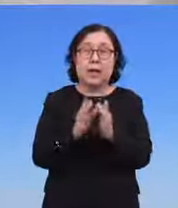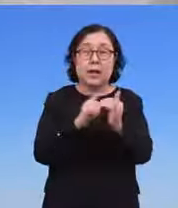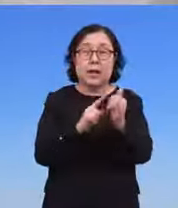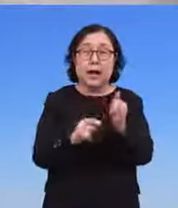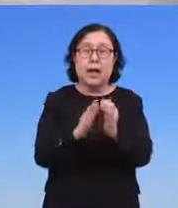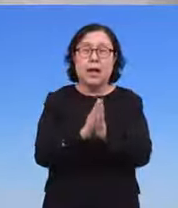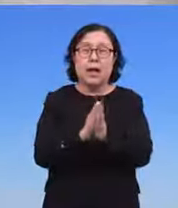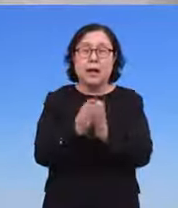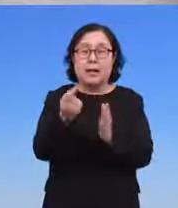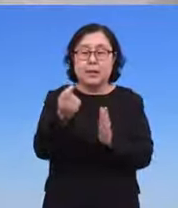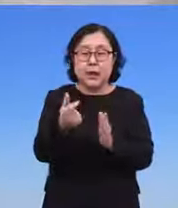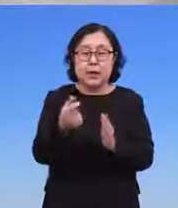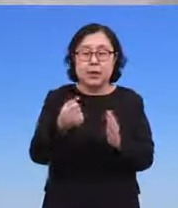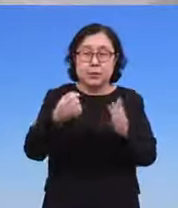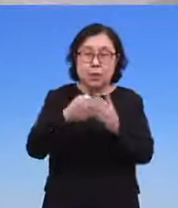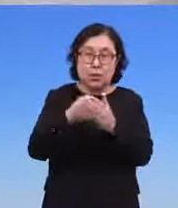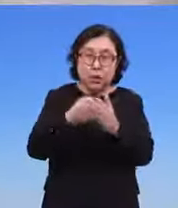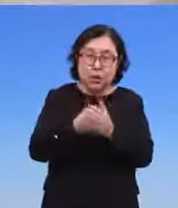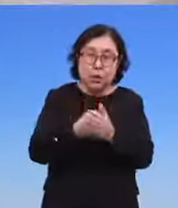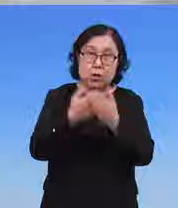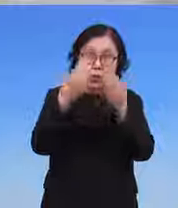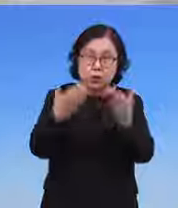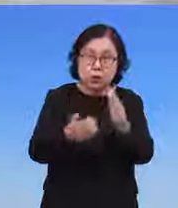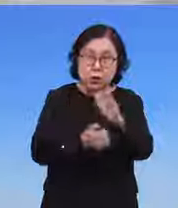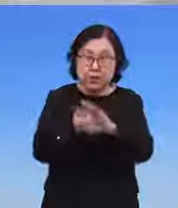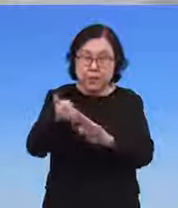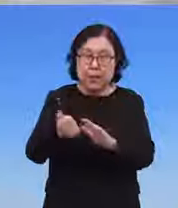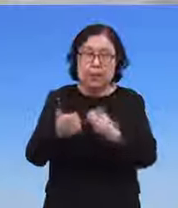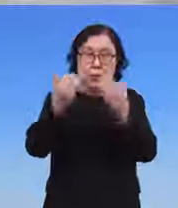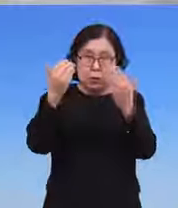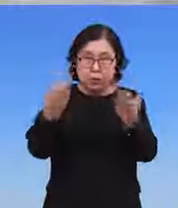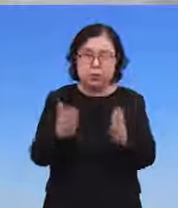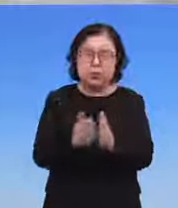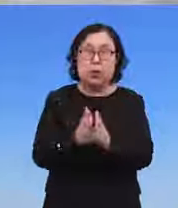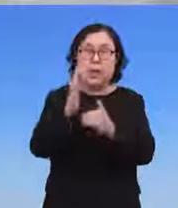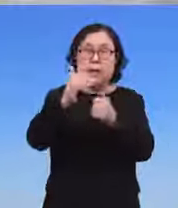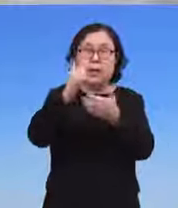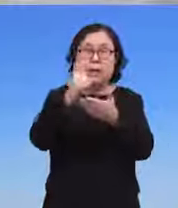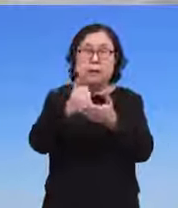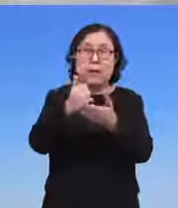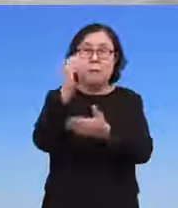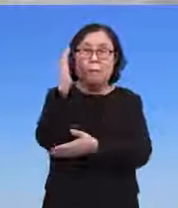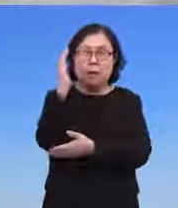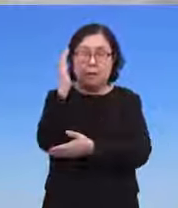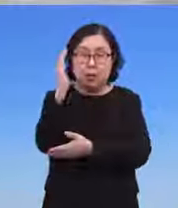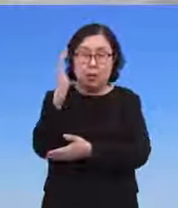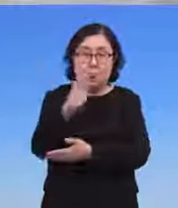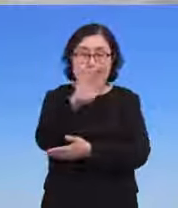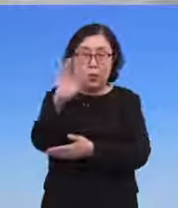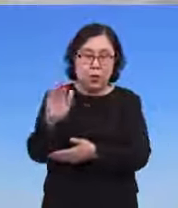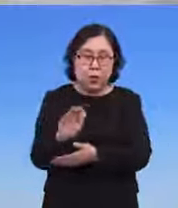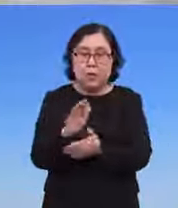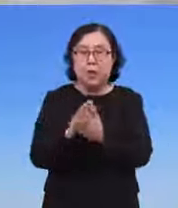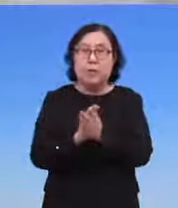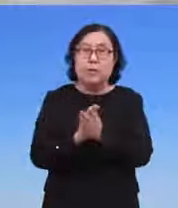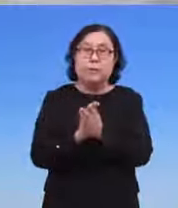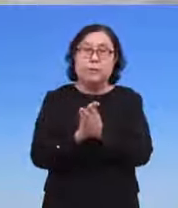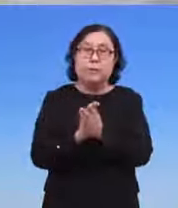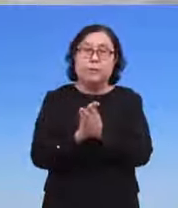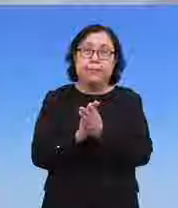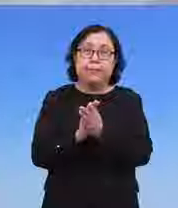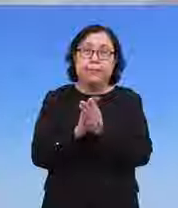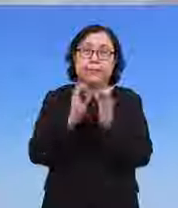목사님들, 그들에게 작은 용기를 주는, 희망을 주는 그런 하나님의 메시지로 우리의